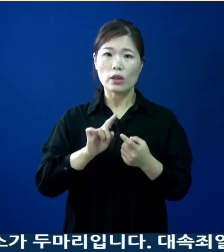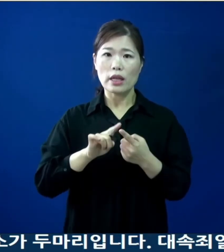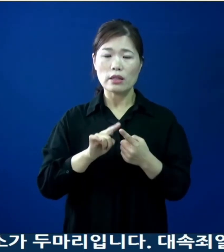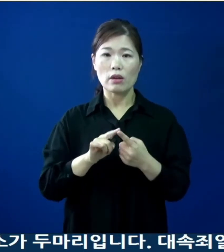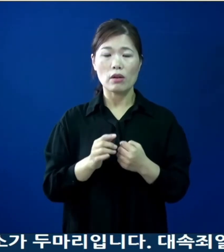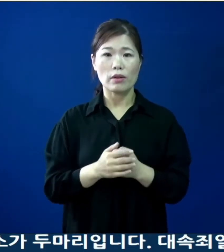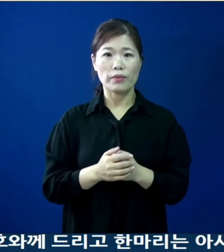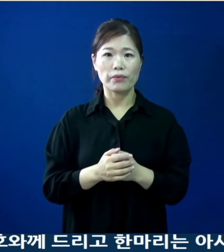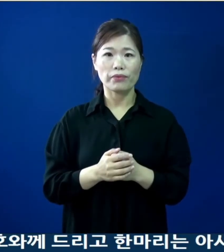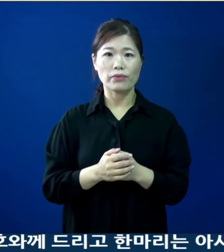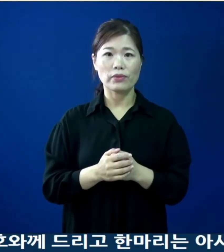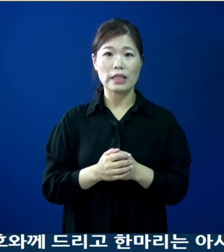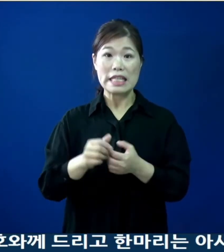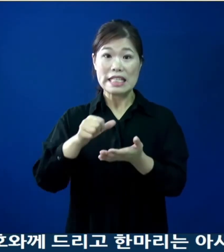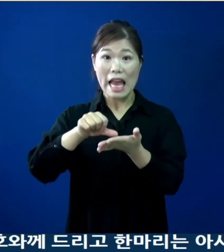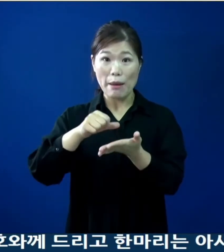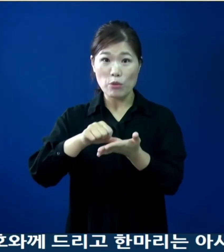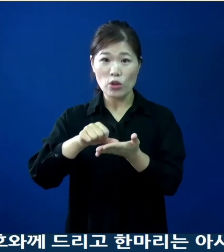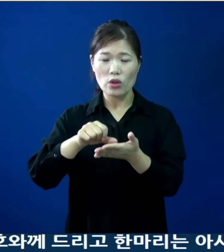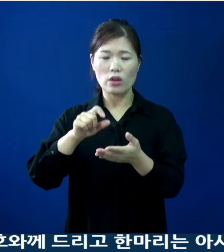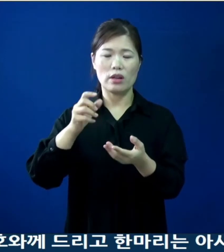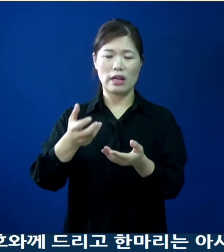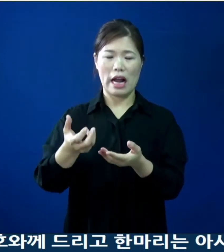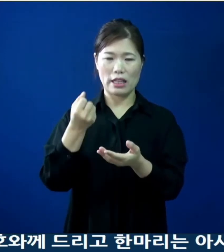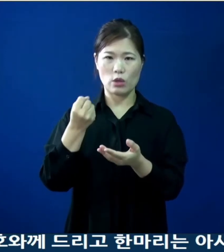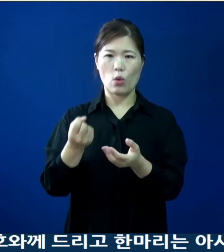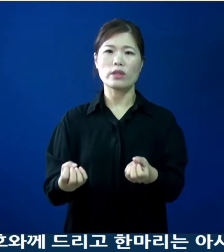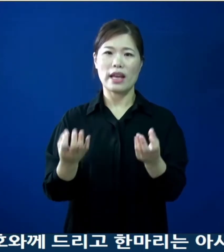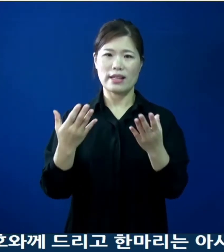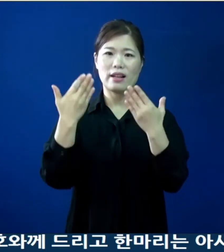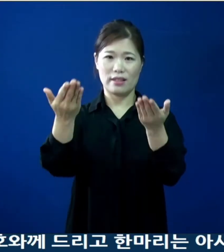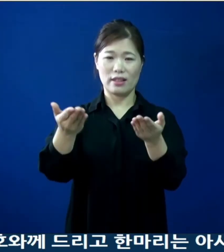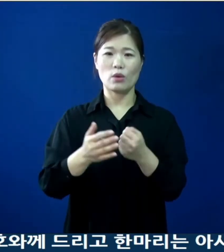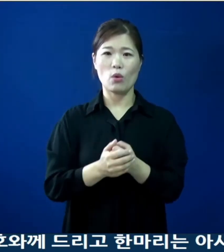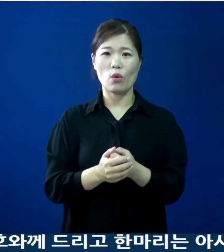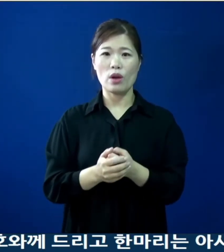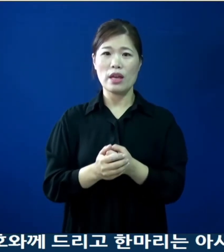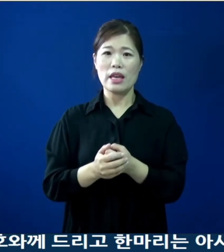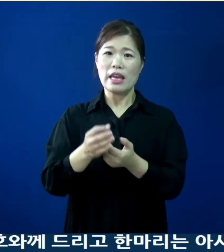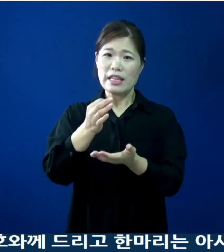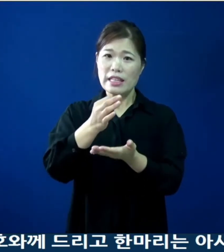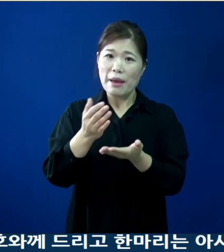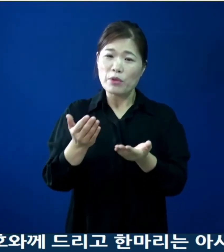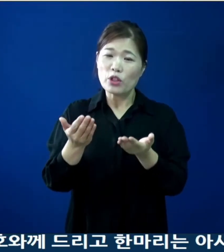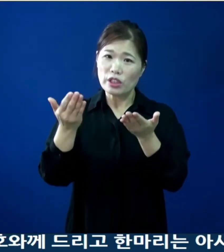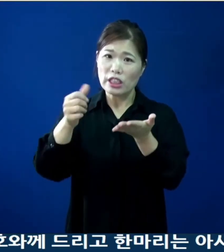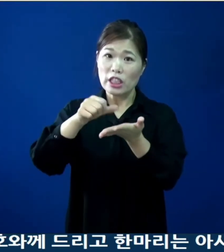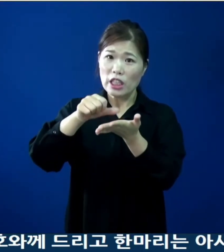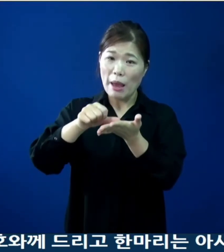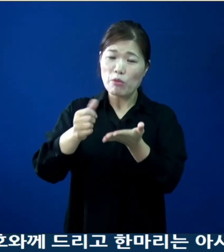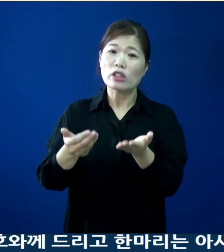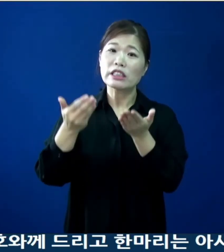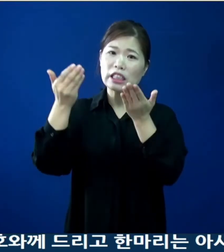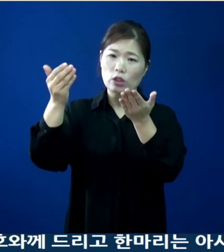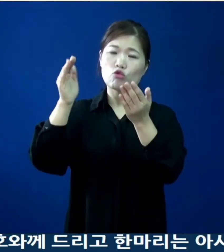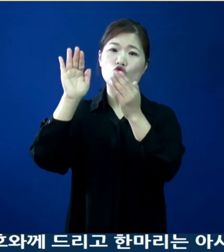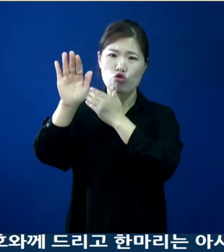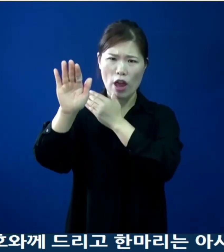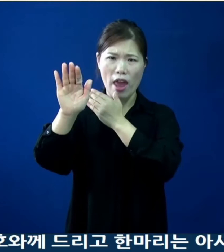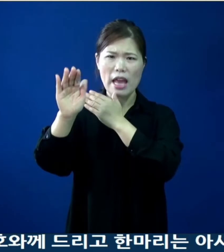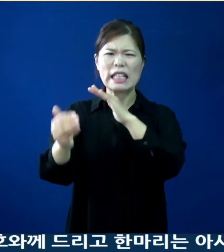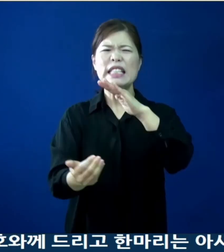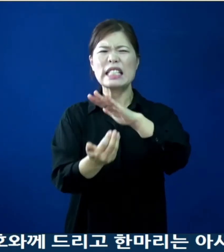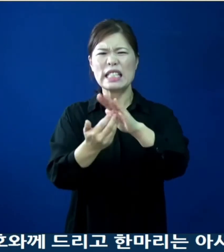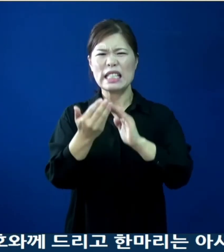정중한 제물로 제사를 먼저 드리고 예물을 바치고 그 다음에 지성소 안에 들어갑니다. 여러분,